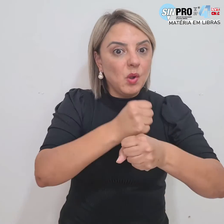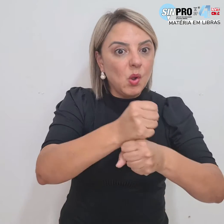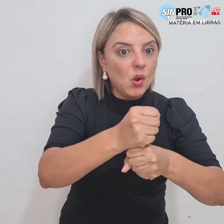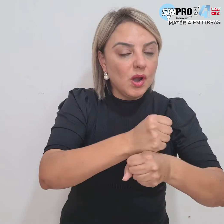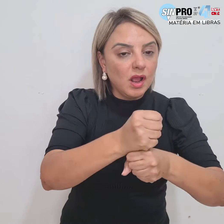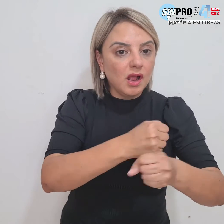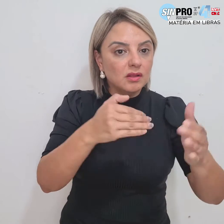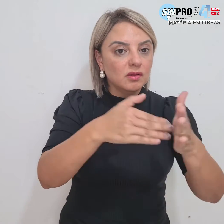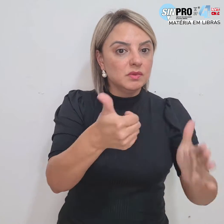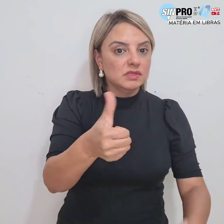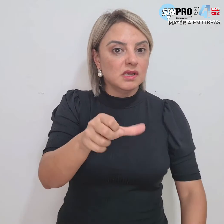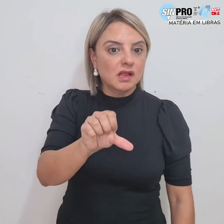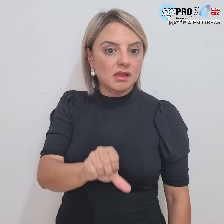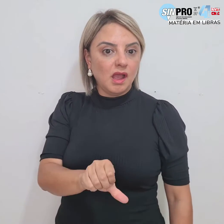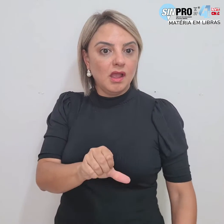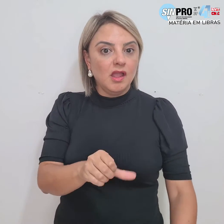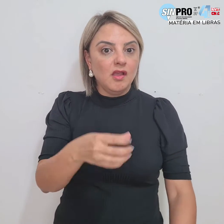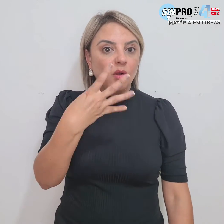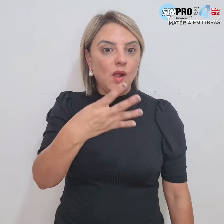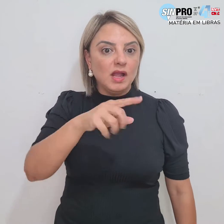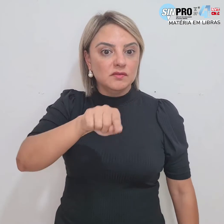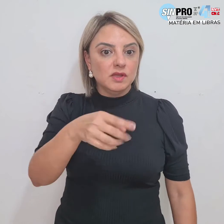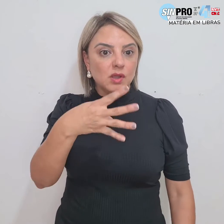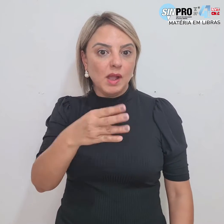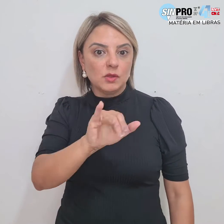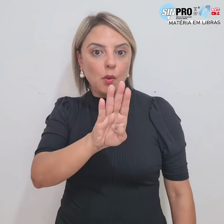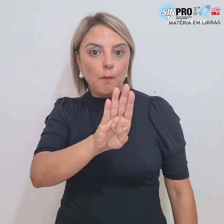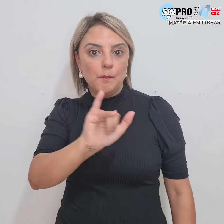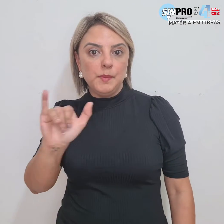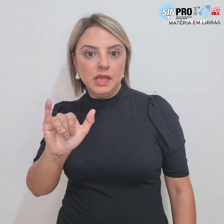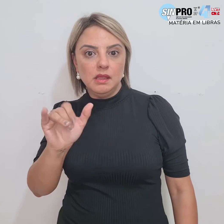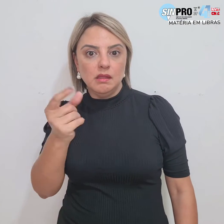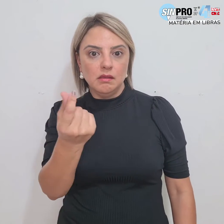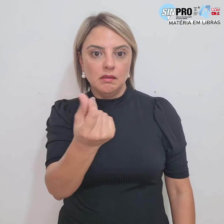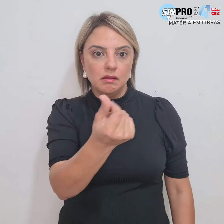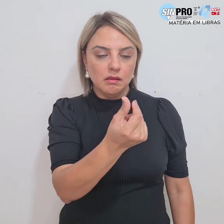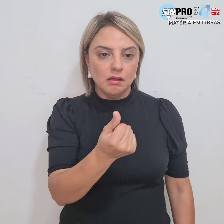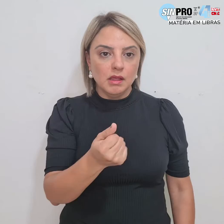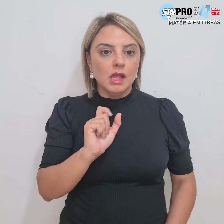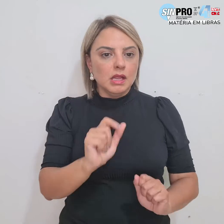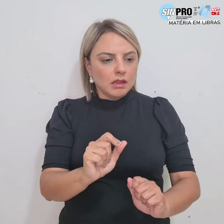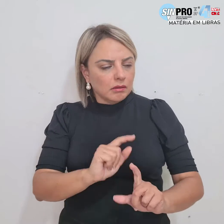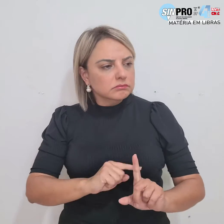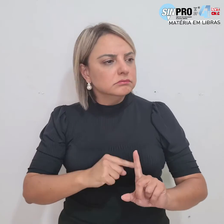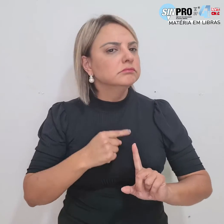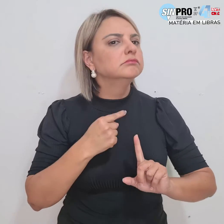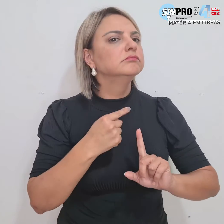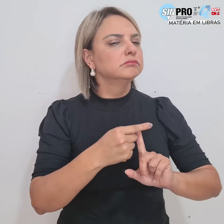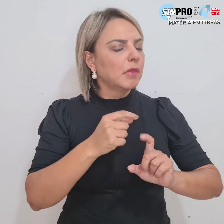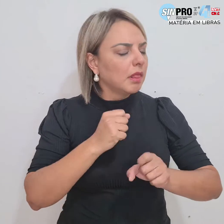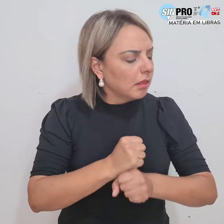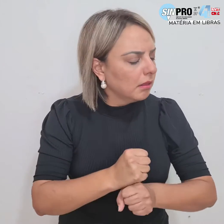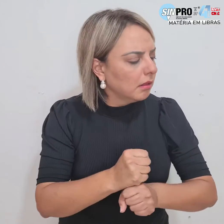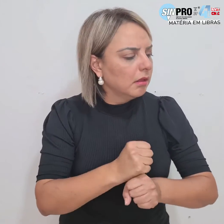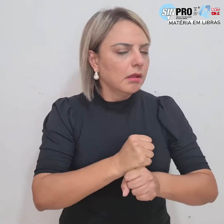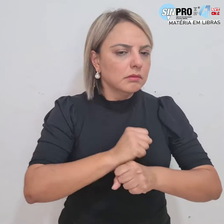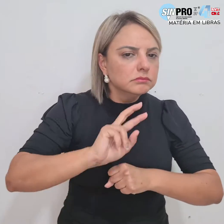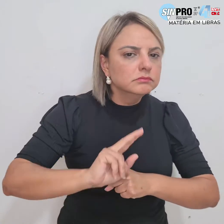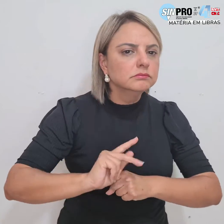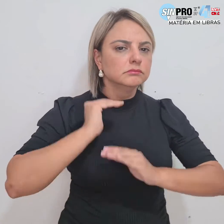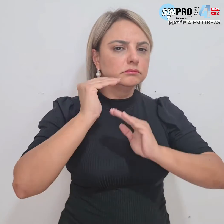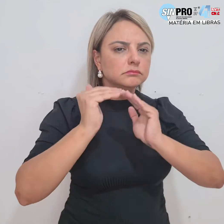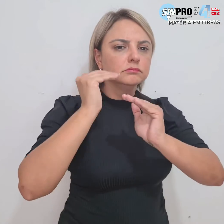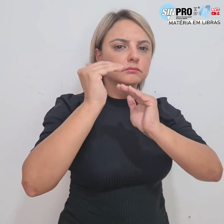faturamento anual da SEB em 2019 foi de R 4,4 bilhões. Sua eficiência tem se revelado